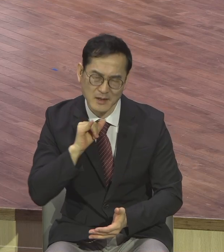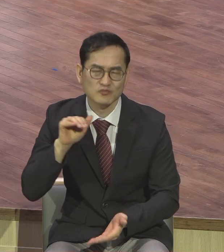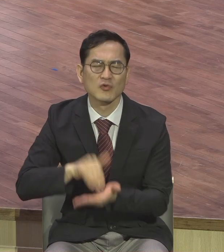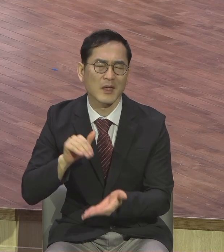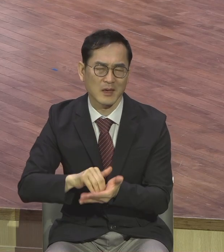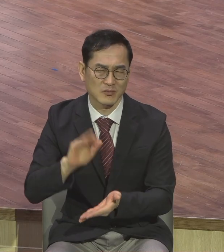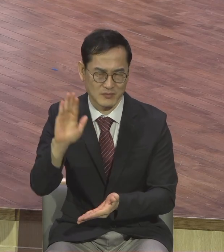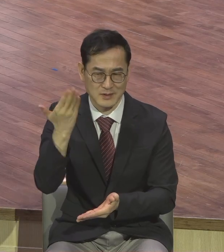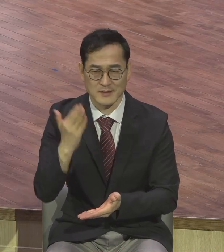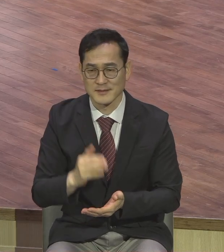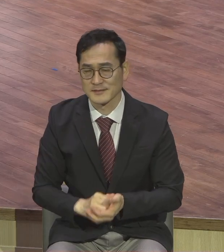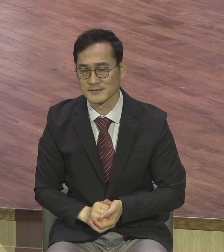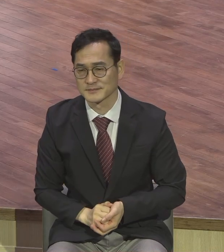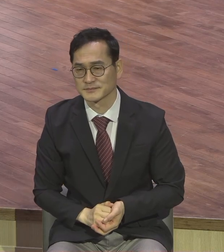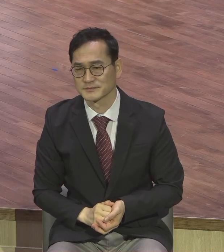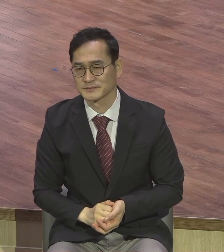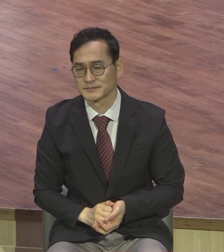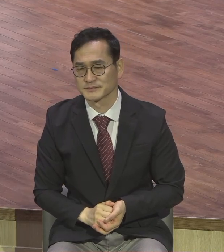있어요.